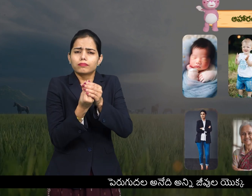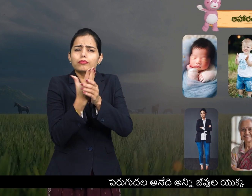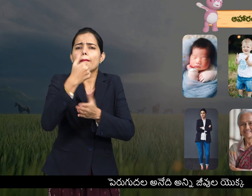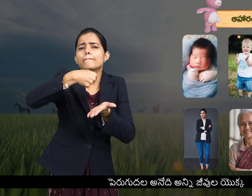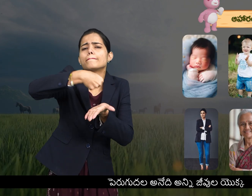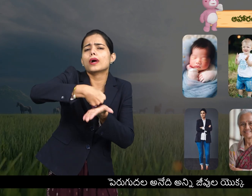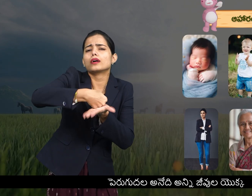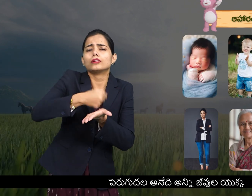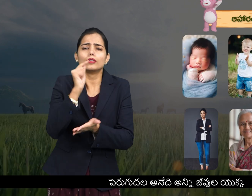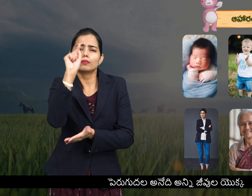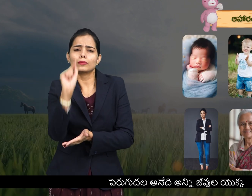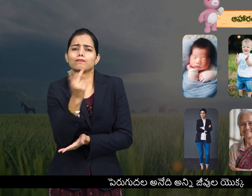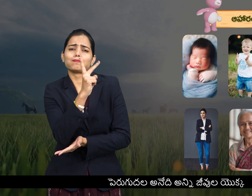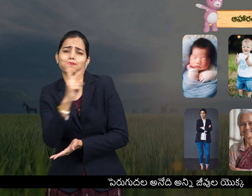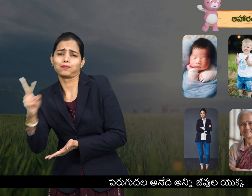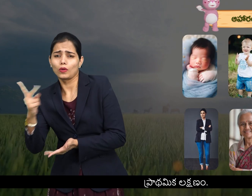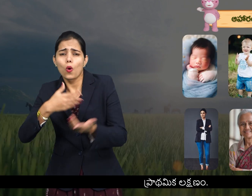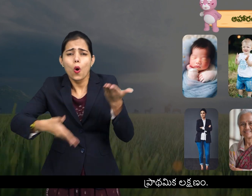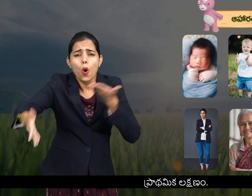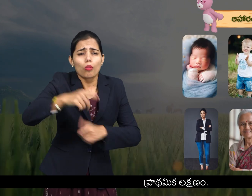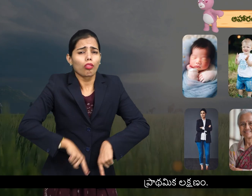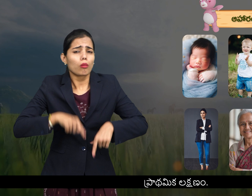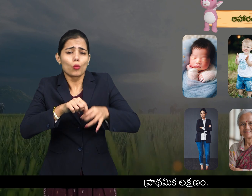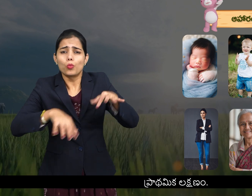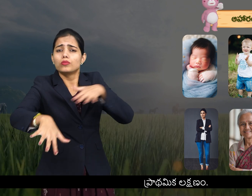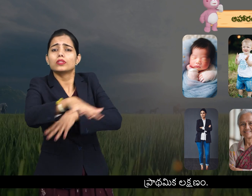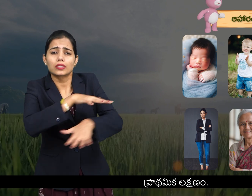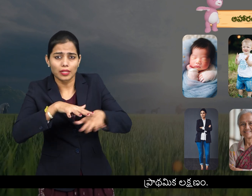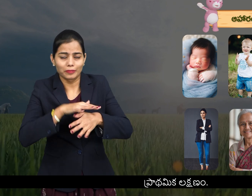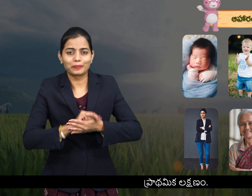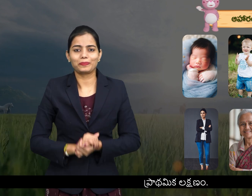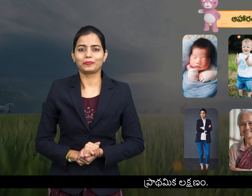పెరుగుదల అనేది అన్ని జీవుల యొక్క ప్రాథమిక లక్షణం.